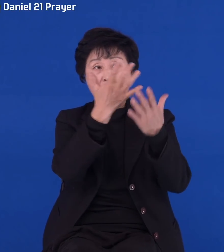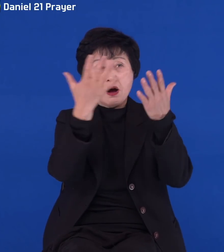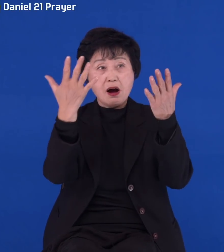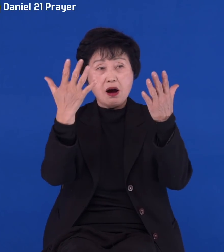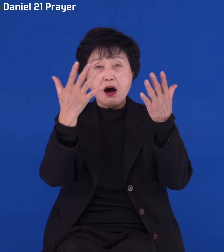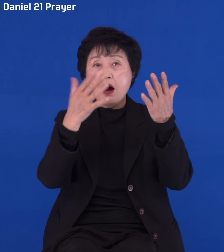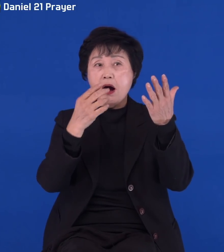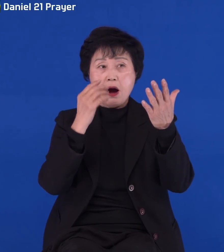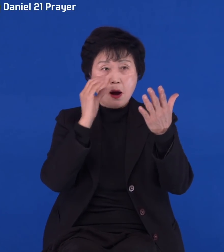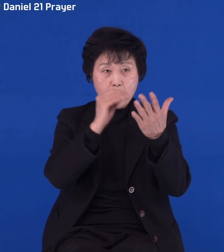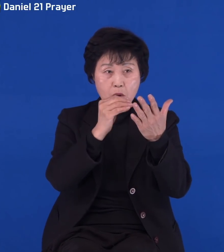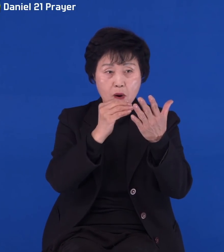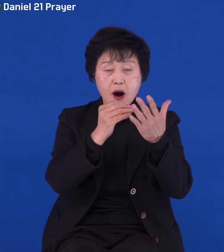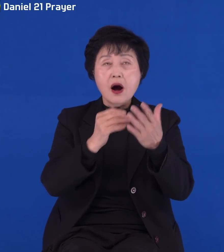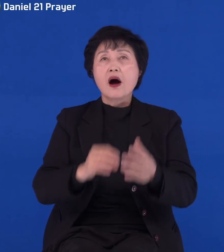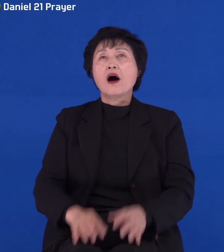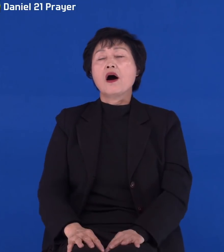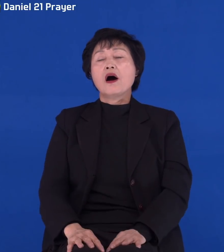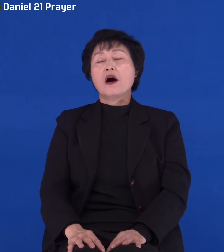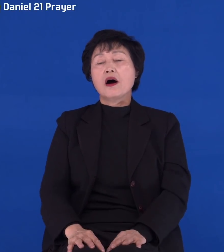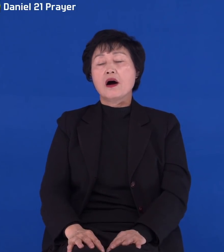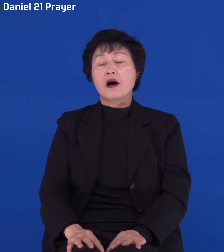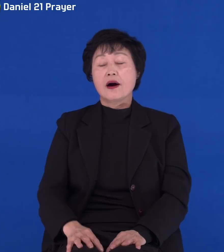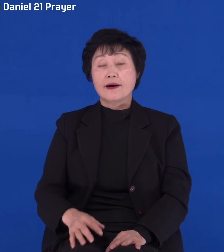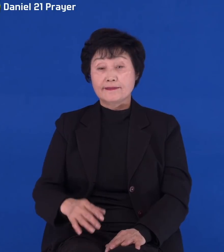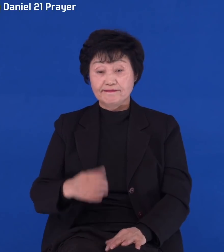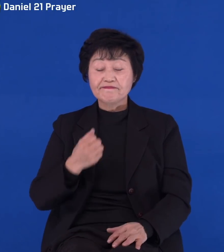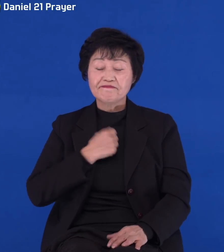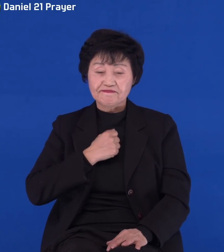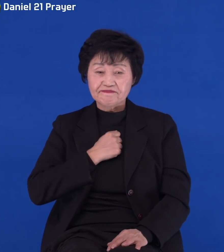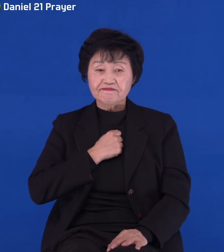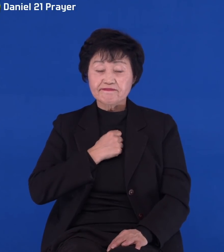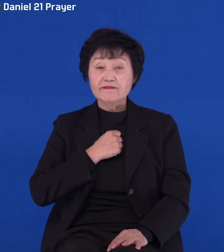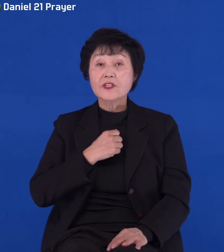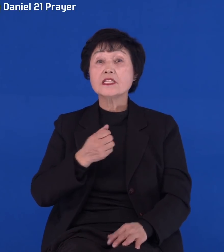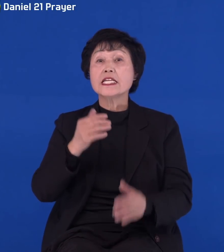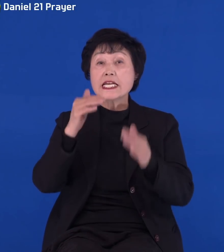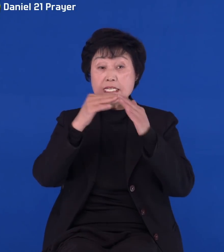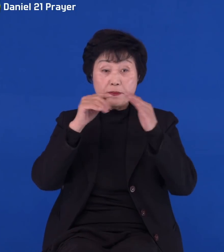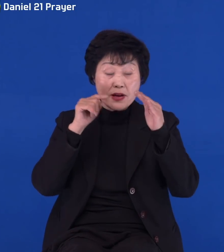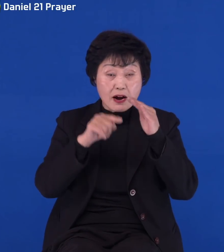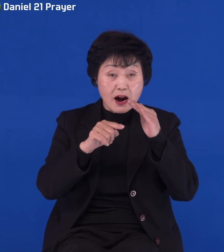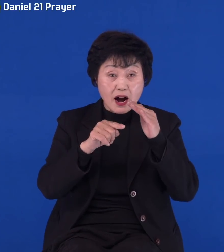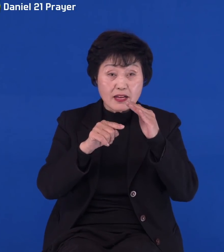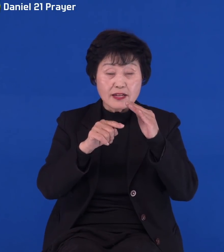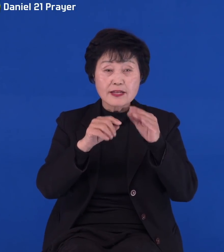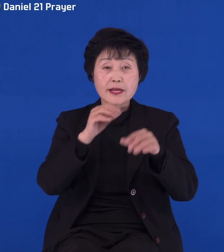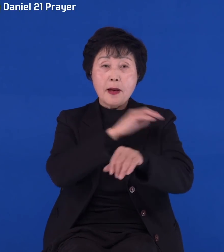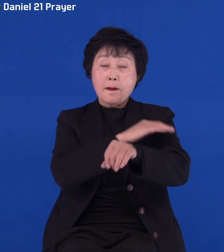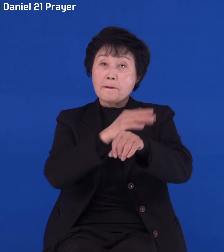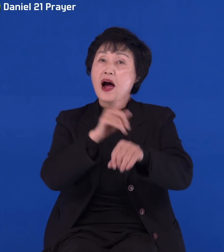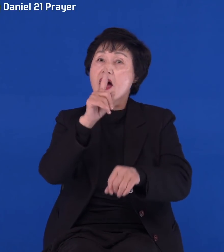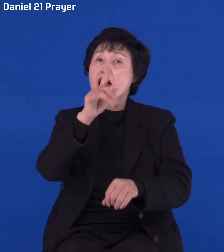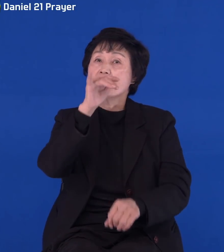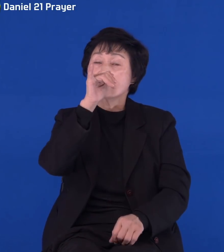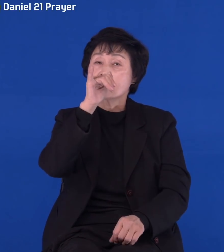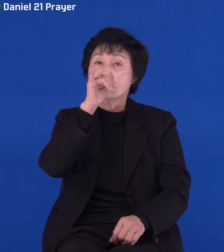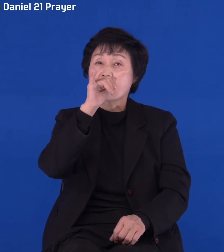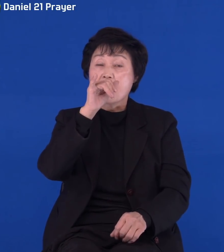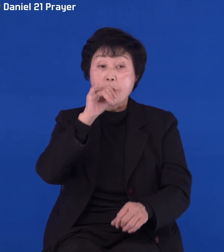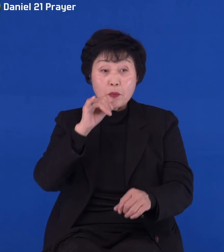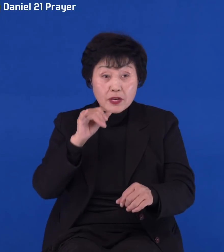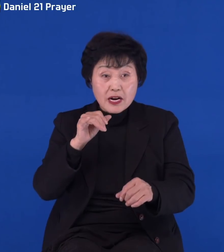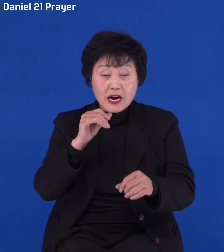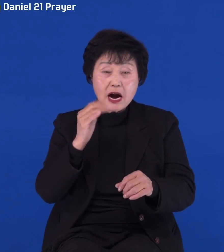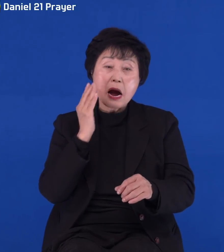집에 빵이 한 조각 있었는데 곰팡이에 핀 빵이 하나 있었어요. 그걸 빼서 냄새를 맡아보니까 먹을 수 있을 것 같아요. 안전한 거 확인하고 곰팡이를 떼어내고